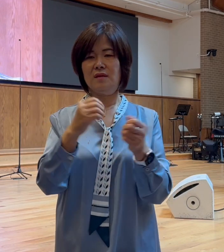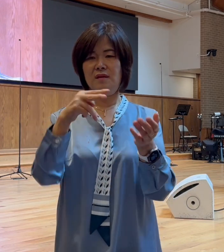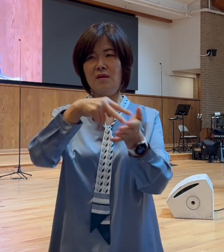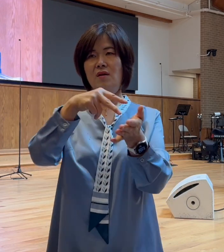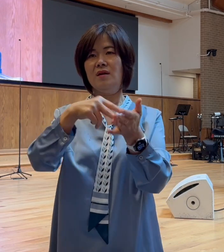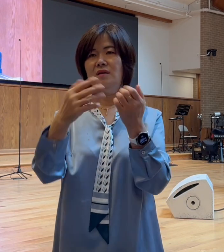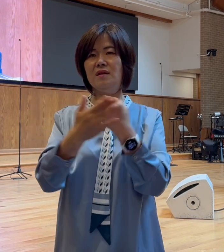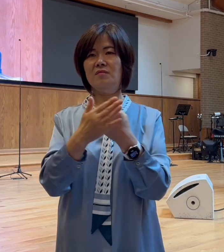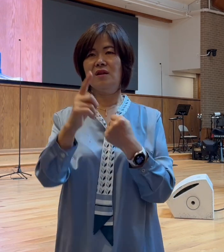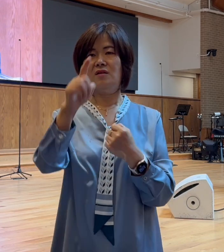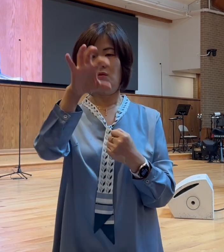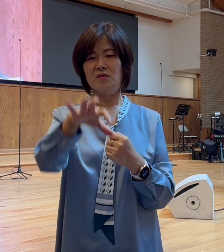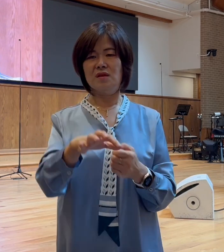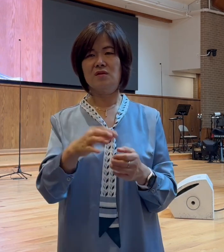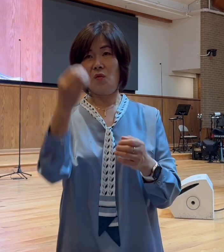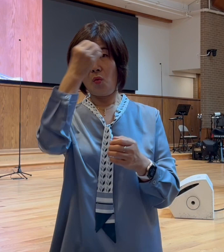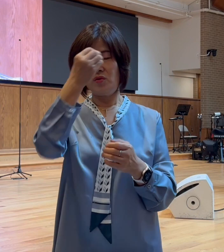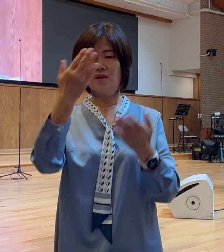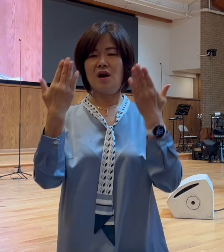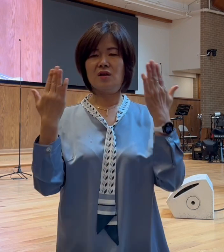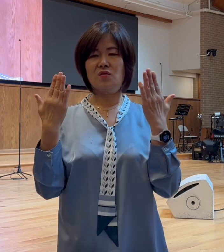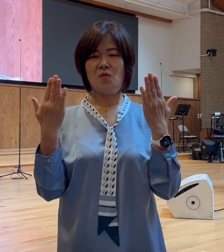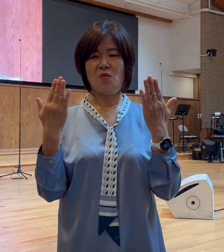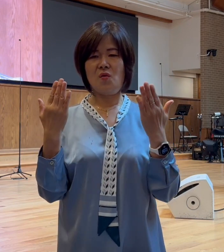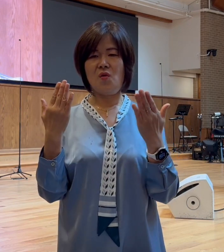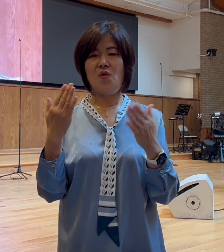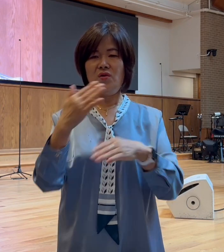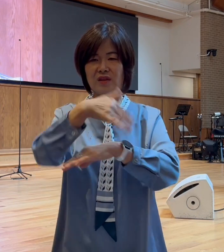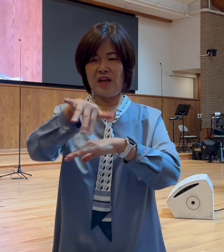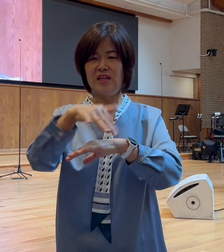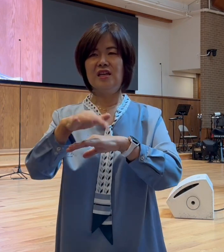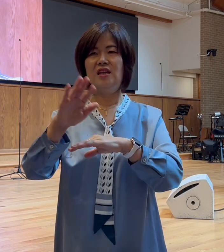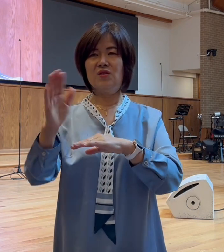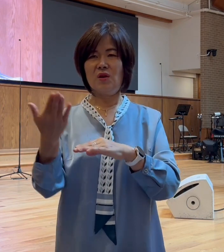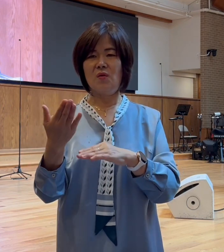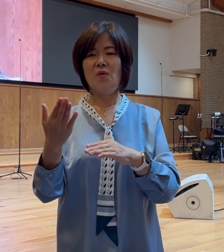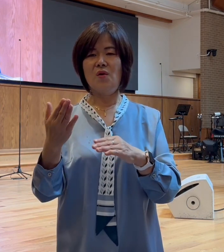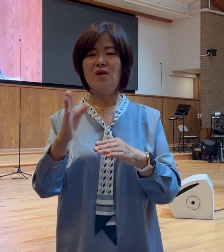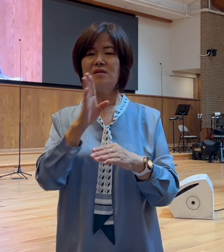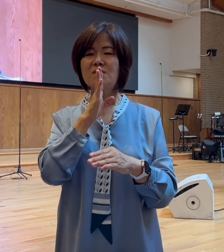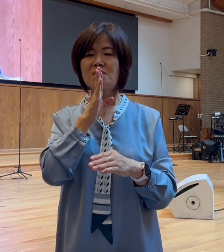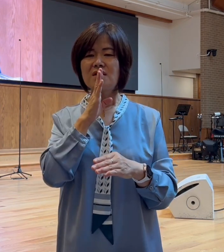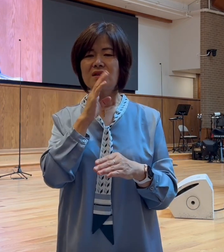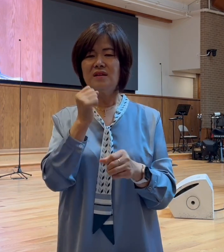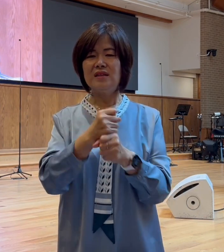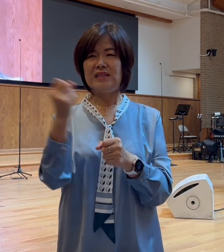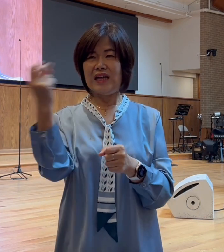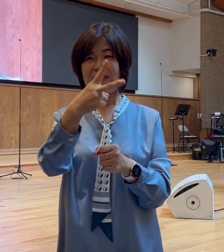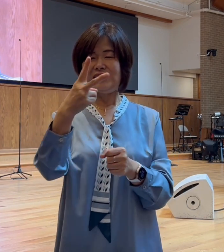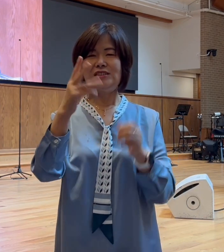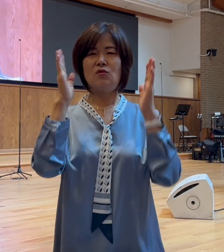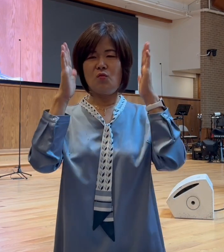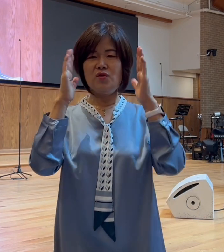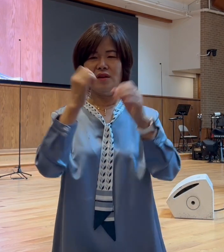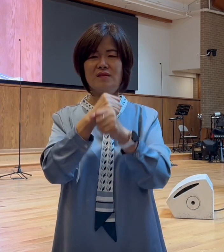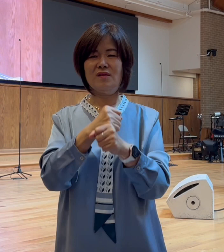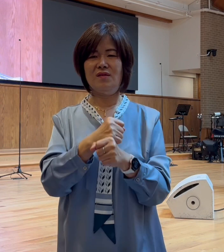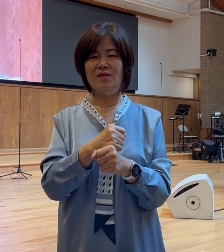상황이라. 이제 거기서 이제 고등학교 3년을 다니고, 그 다음에 재수하고 우여곡절 끝에